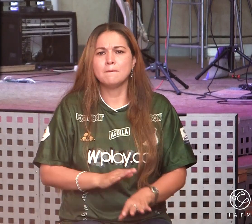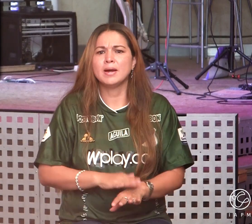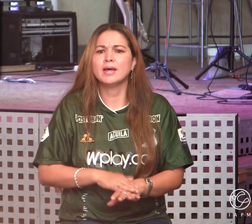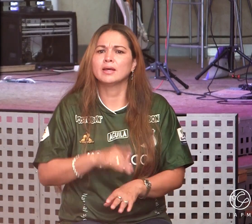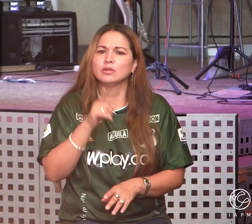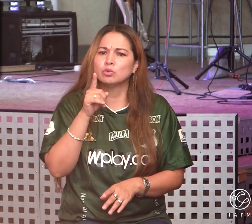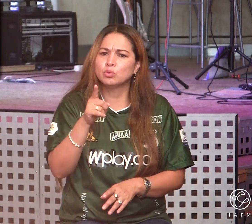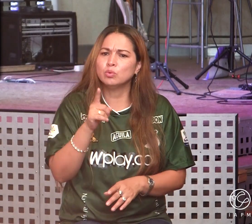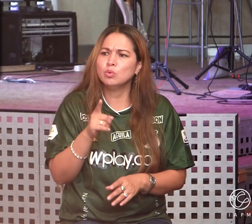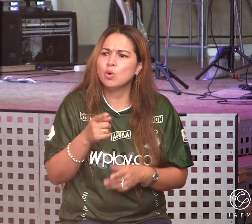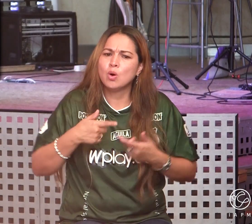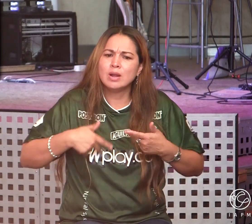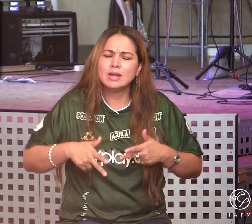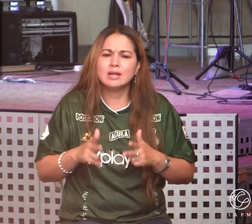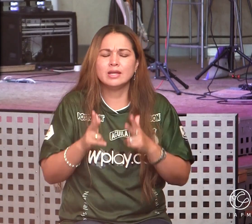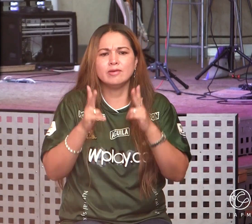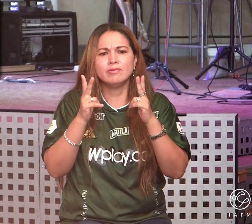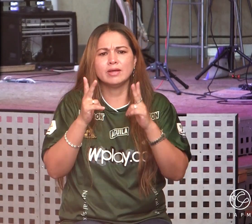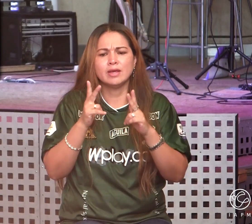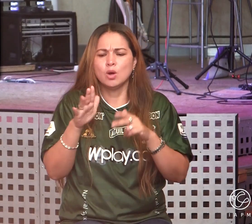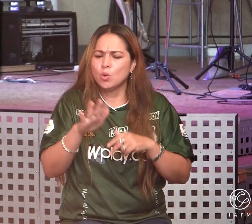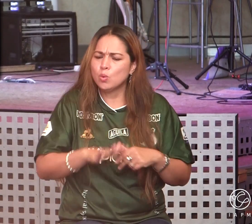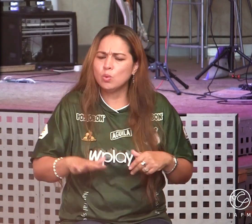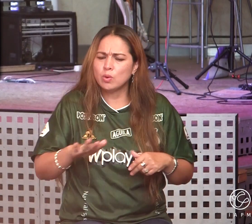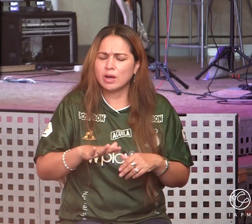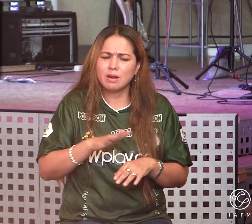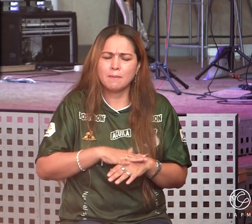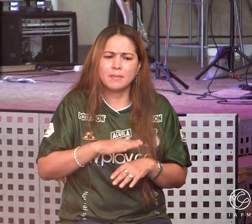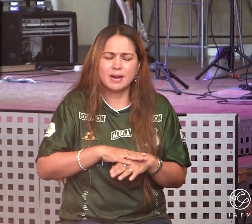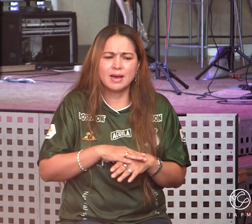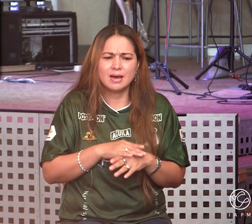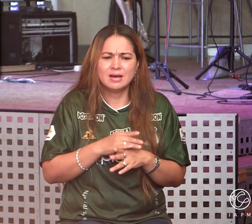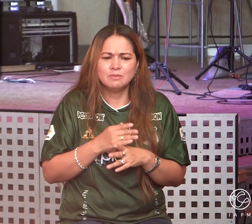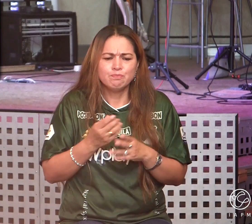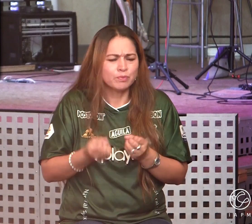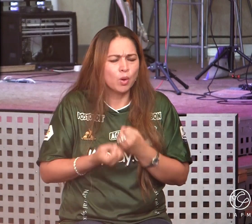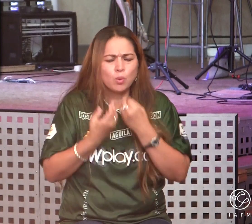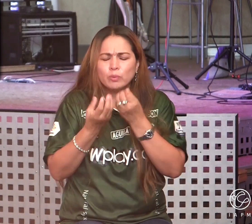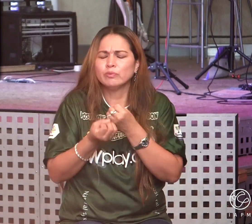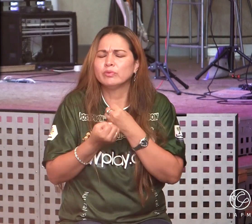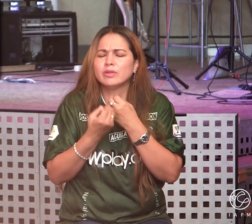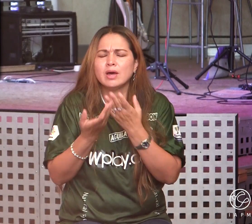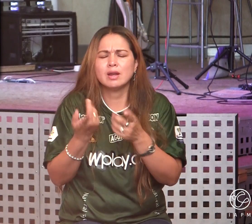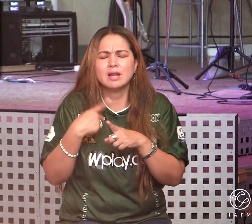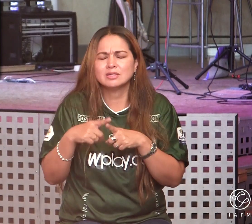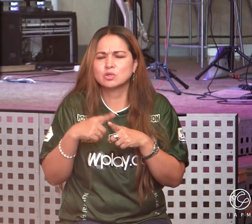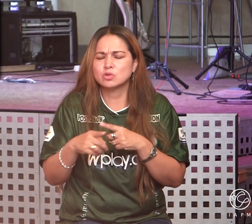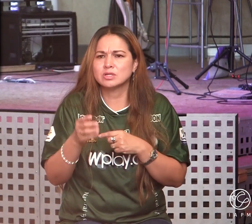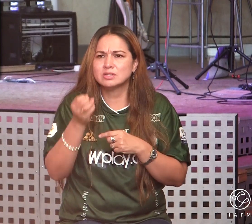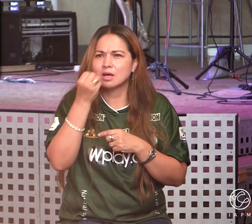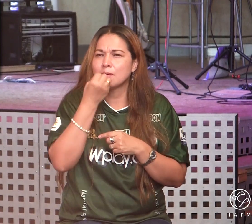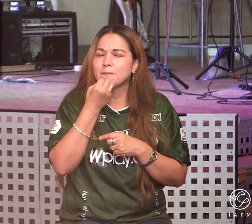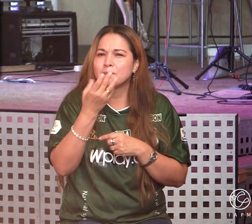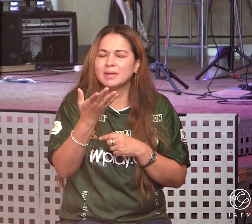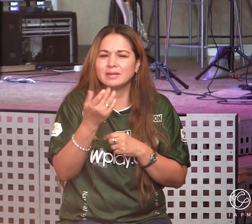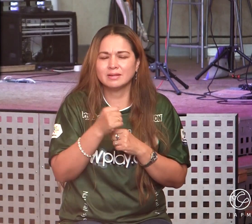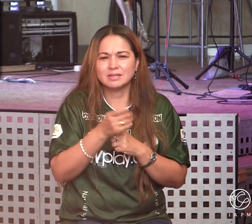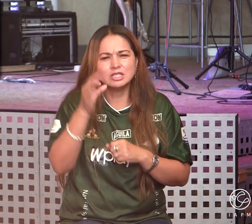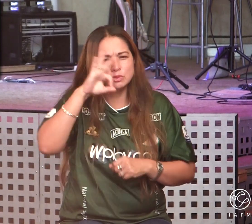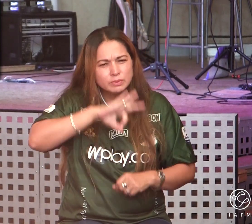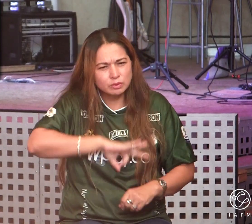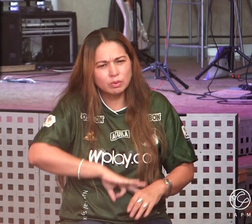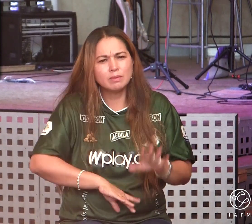para ser, un espacio para expresar lo más íntimo que Dios puso en nosotros, mucho más que para